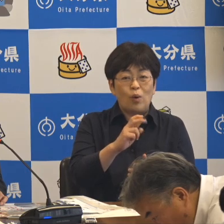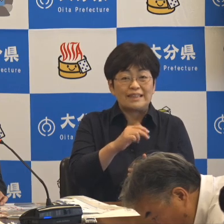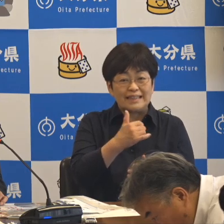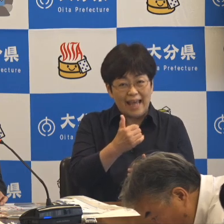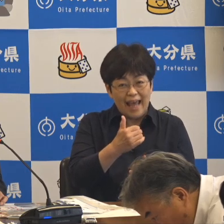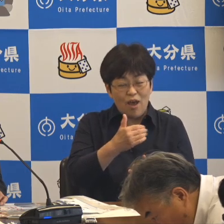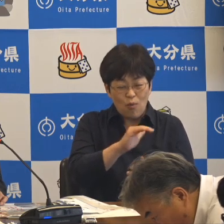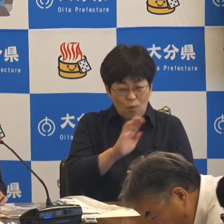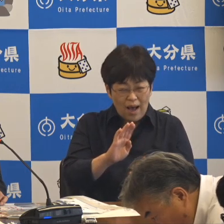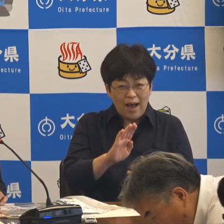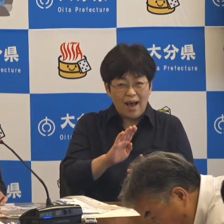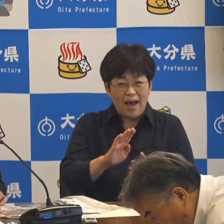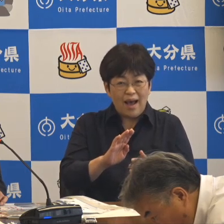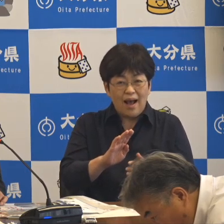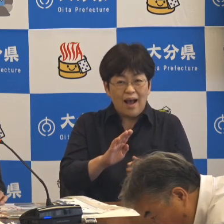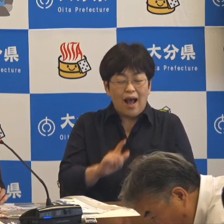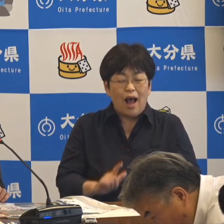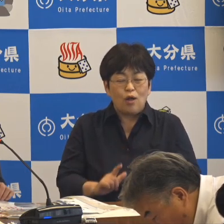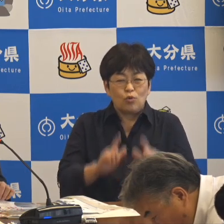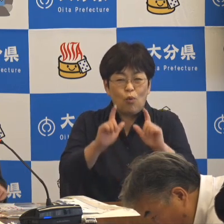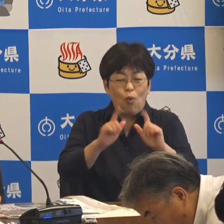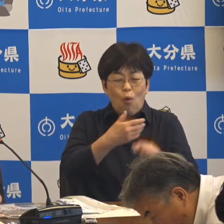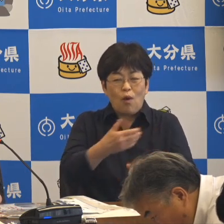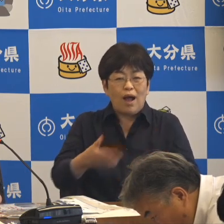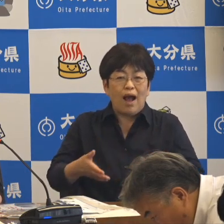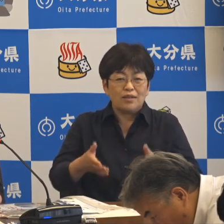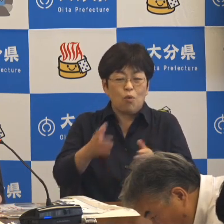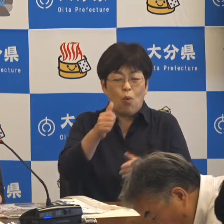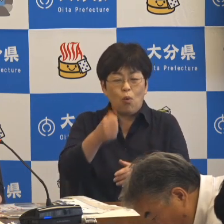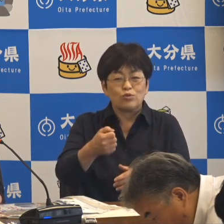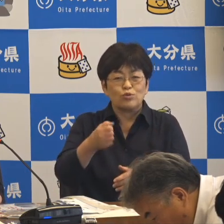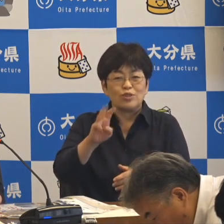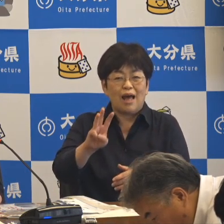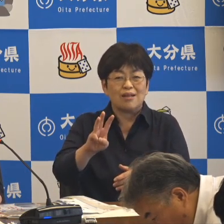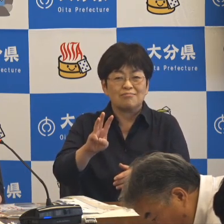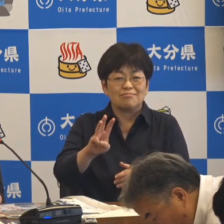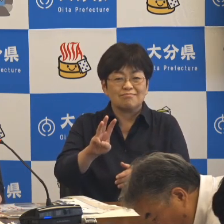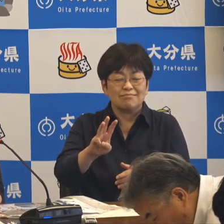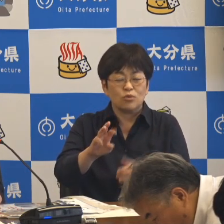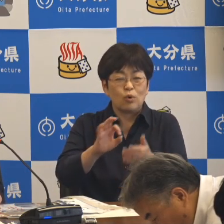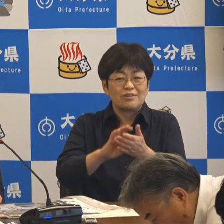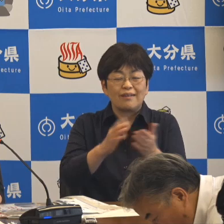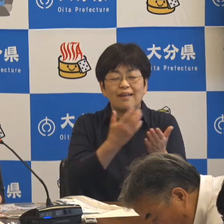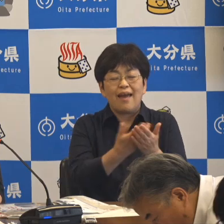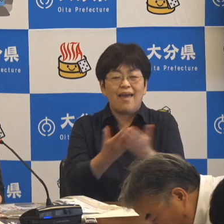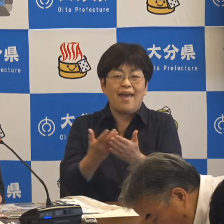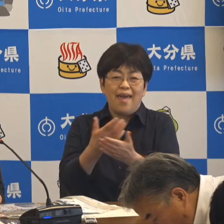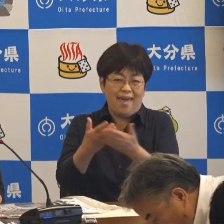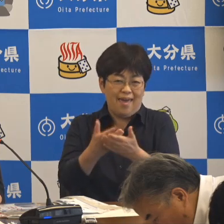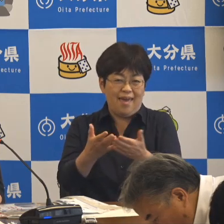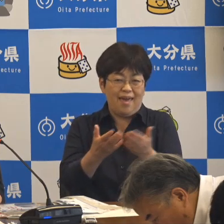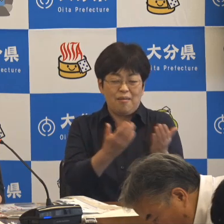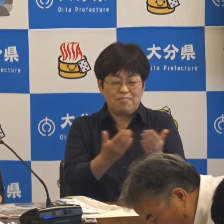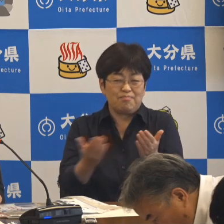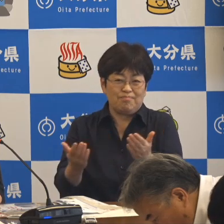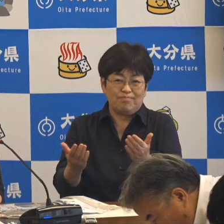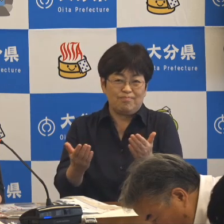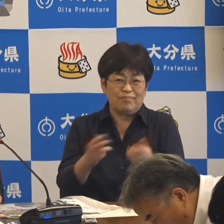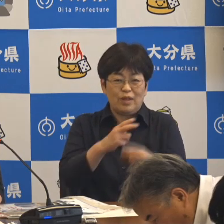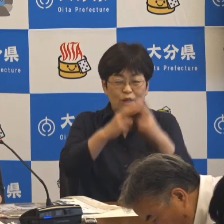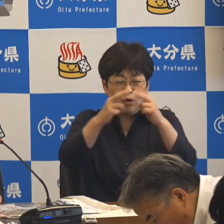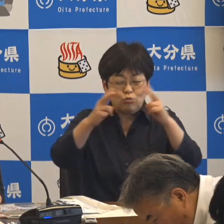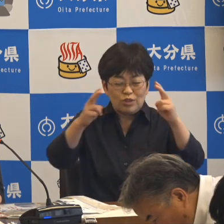海道53の宿場を描いた風景画でありまして、この中で富士山を描いた作品などは、広